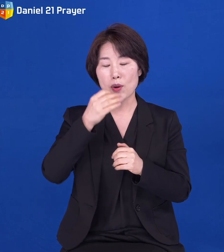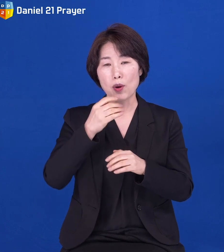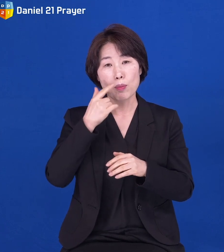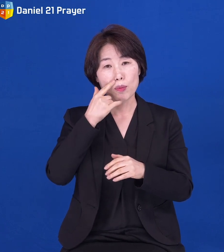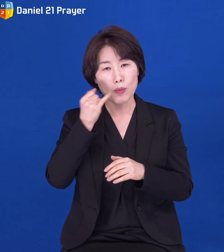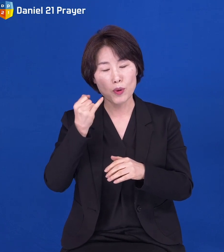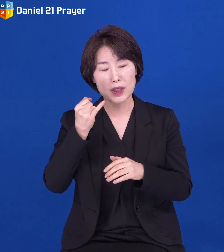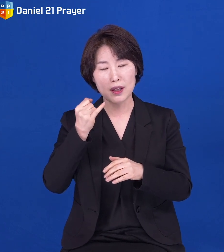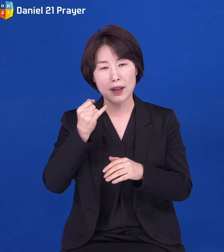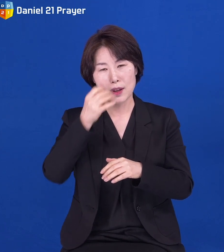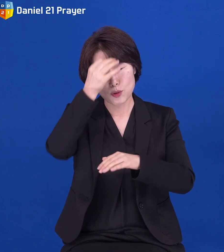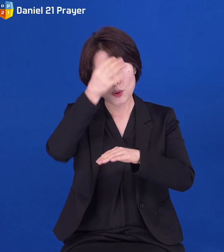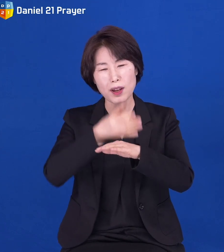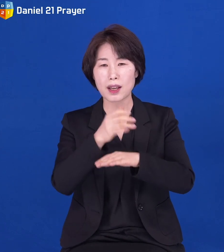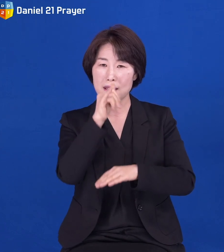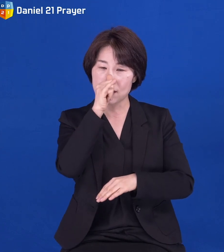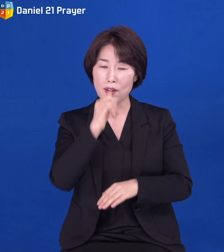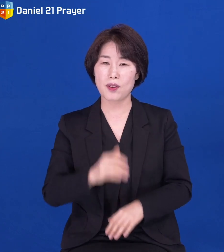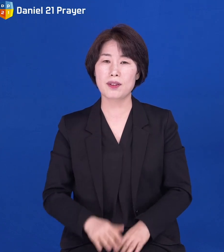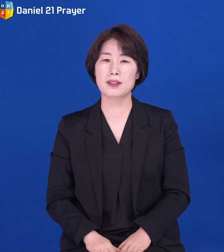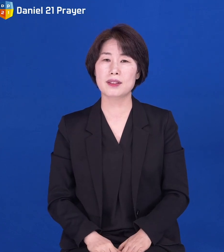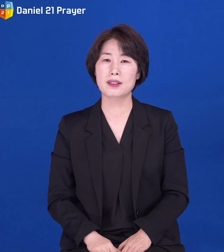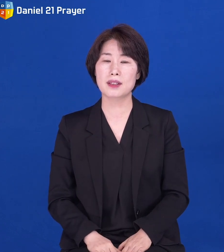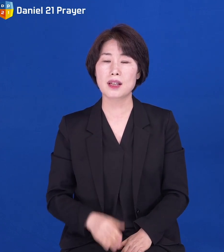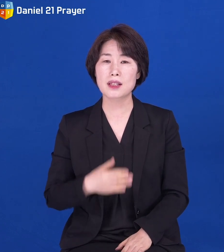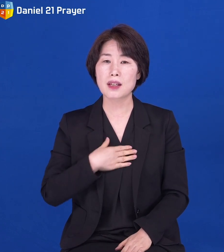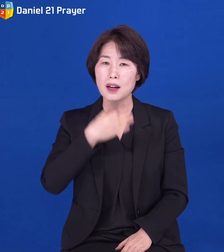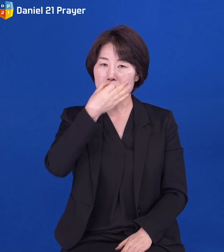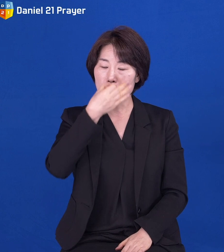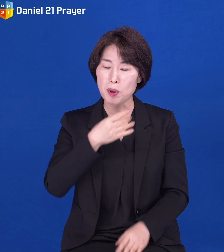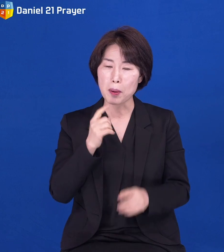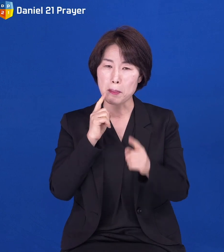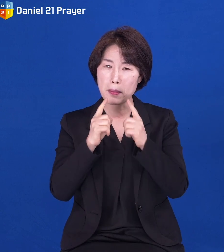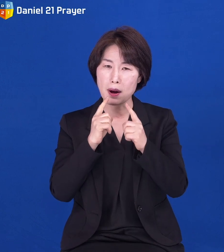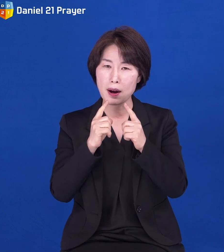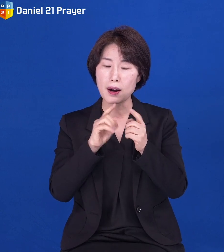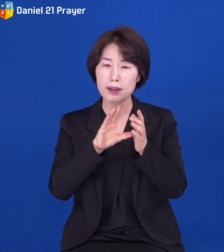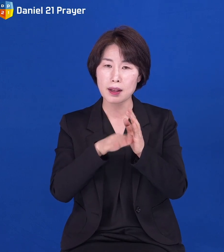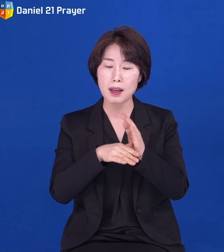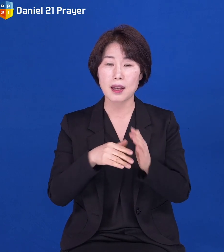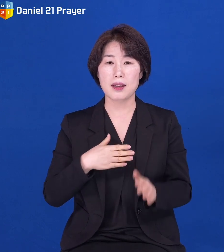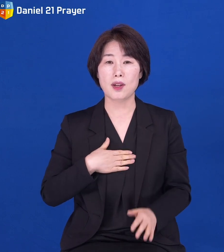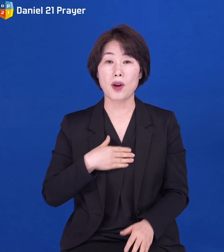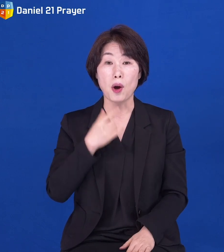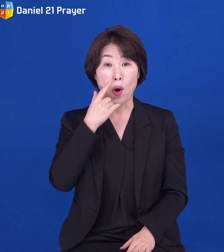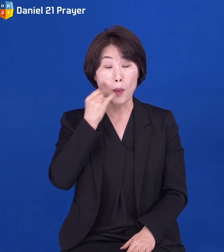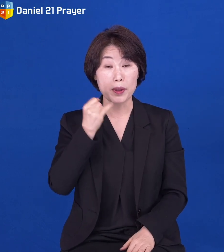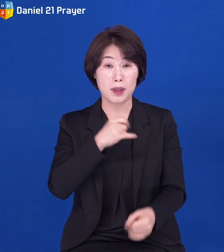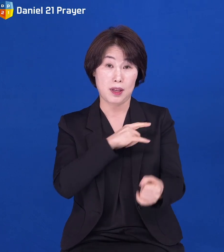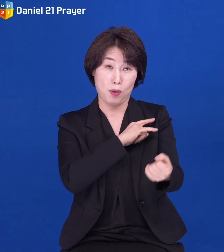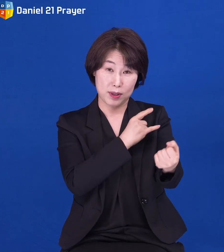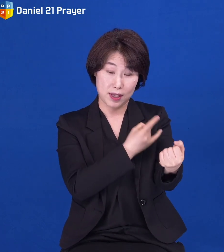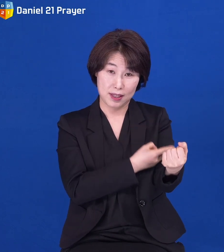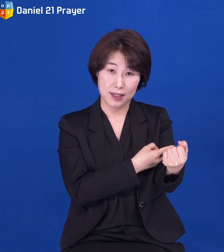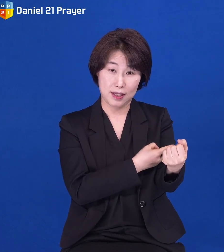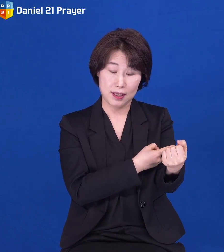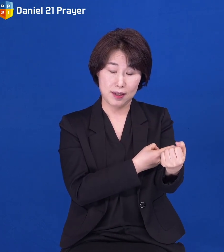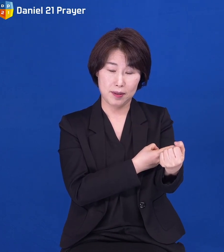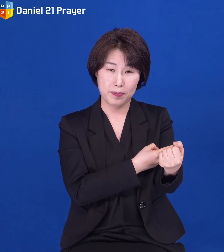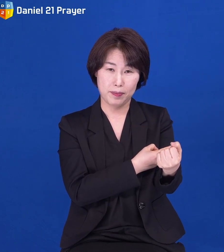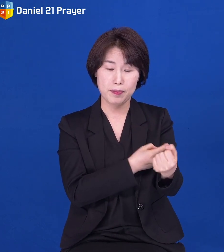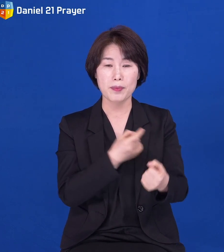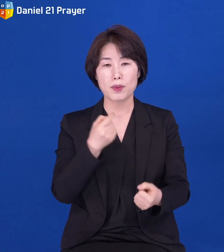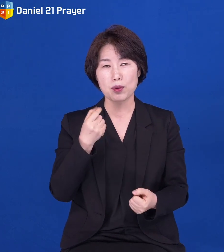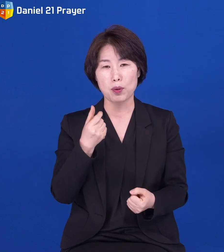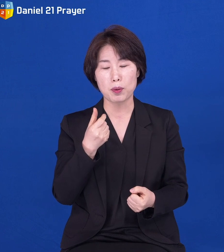너무 훌륭하신 분인데 너무 저희가 좀 힘들었던 얘기를 하면은 어머니가 지금 권사님이신데 굉장히 좀 불편해하시는 경향이